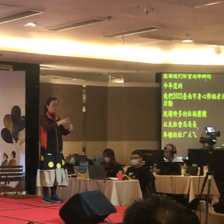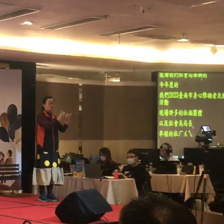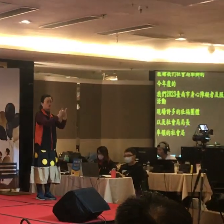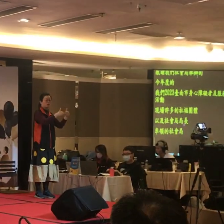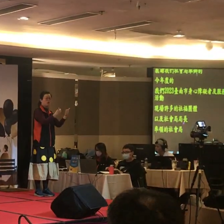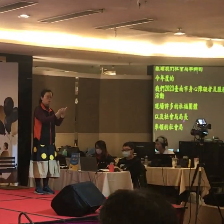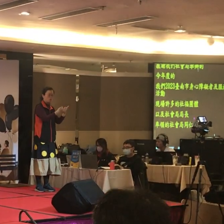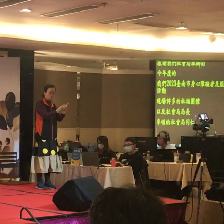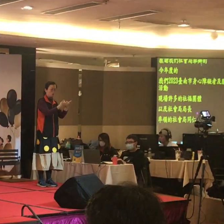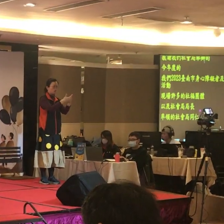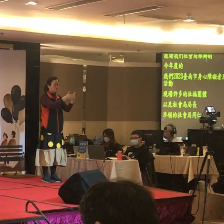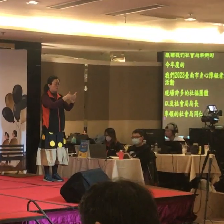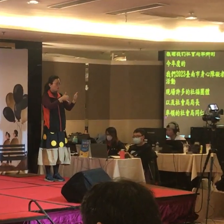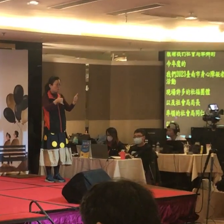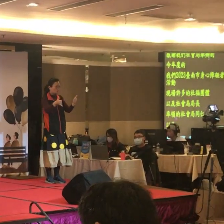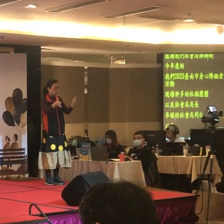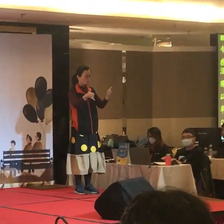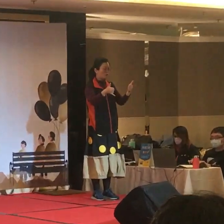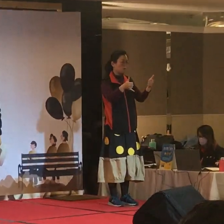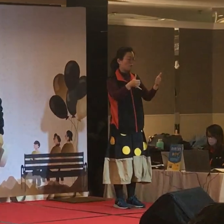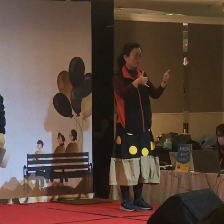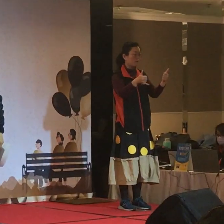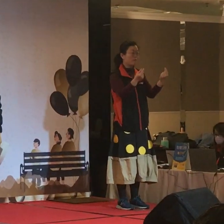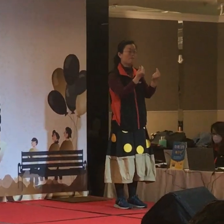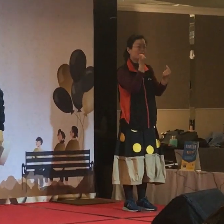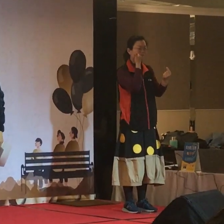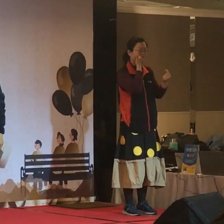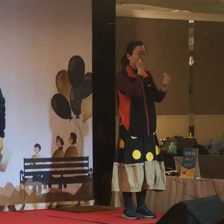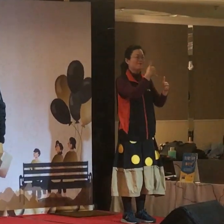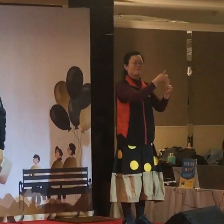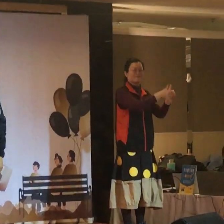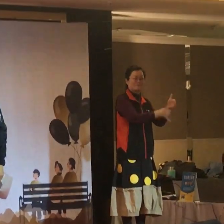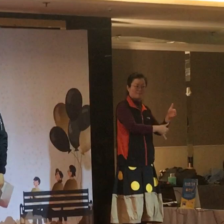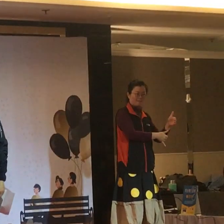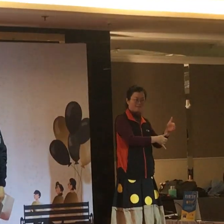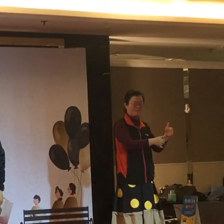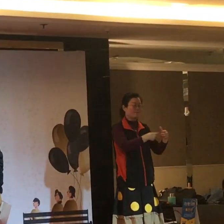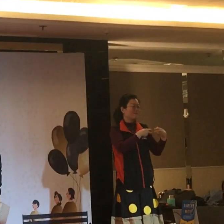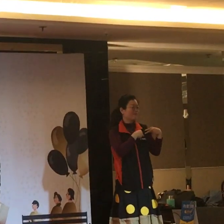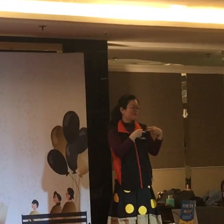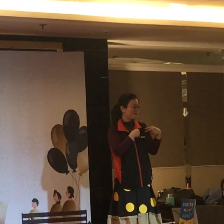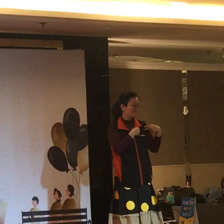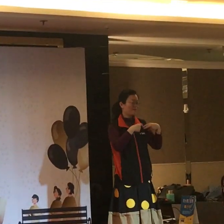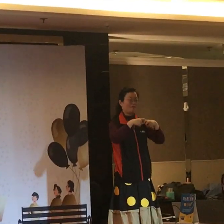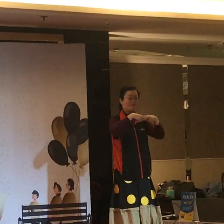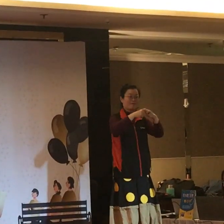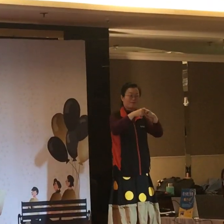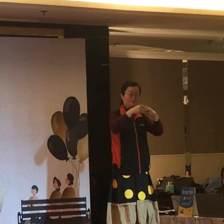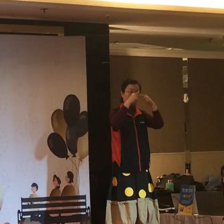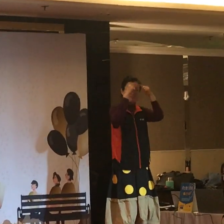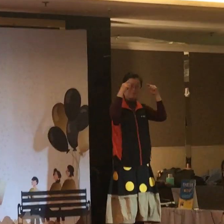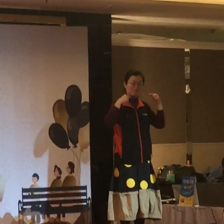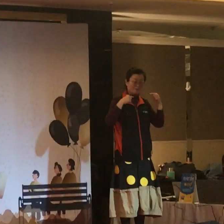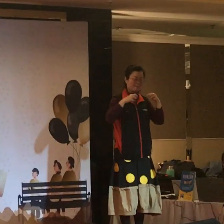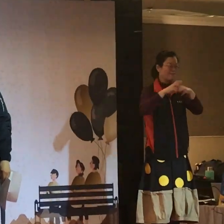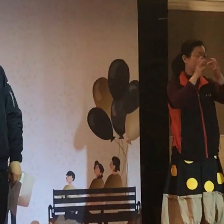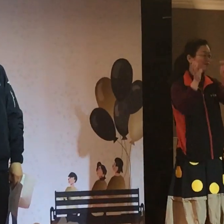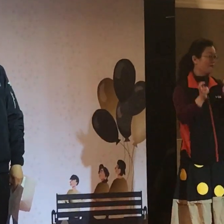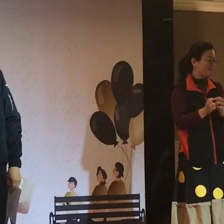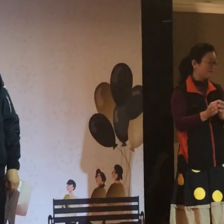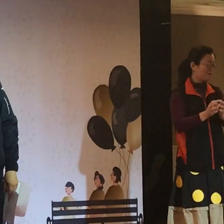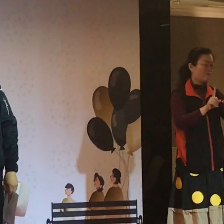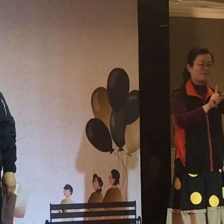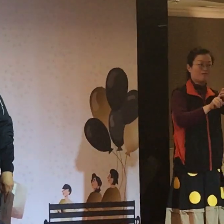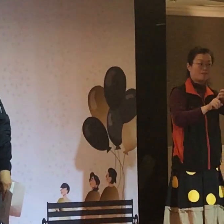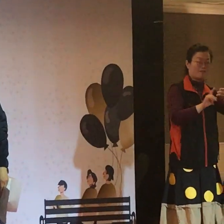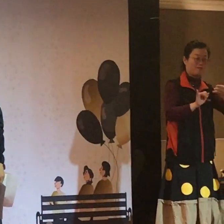各位议员哈，陈振东、蔡淑慧、李美燕啊、周家伟、啊、杨忠诚、王家